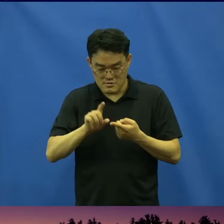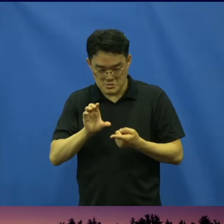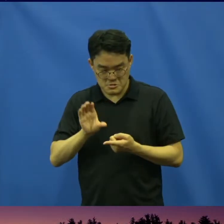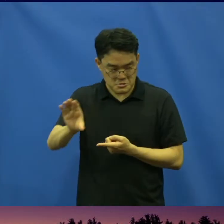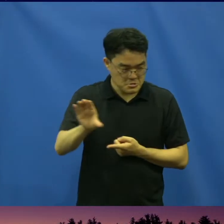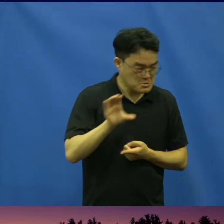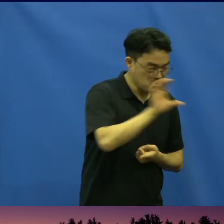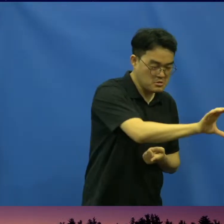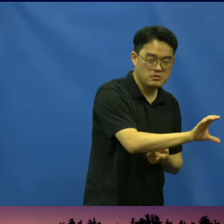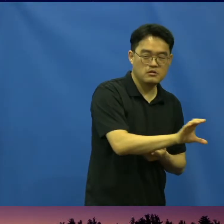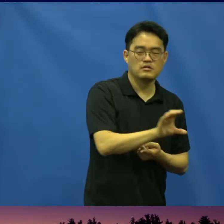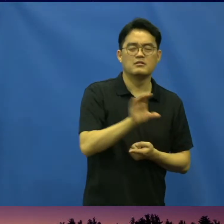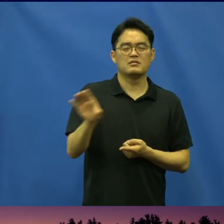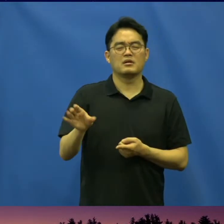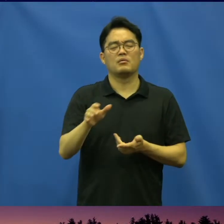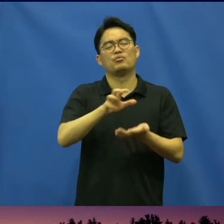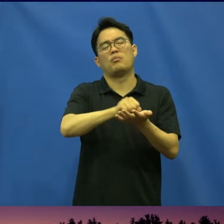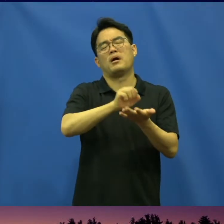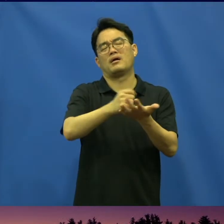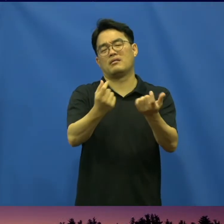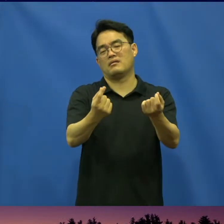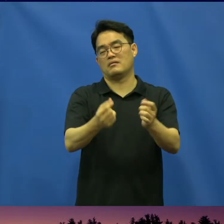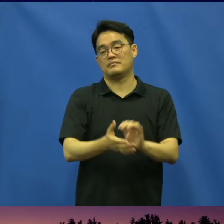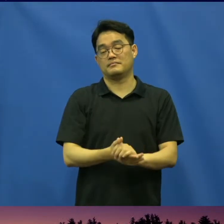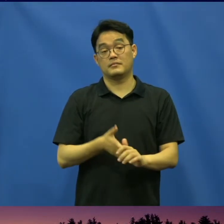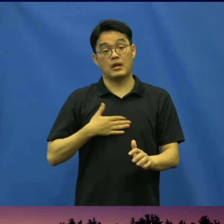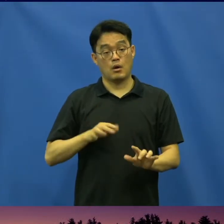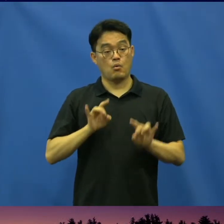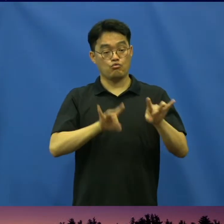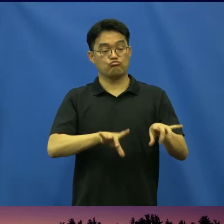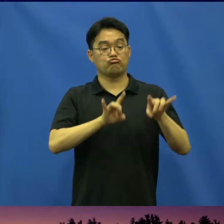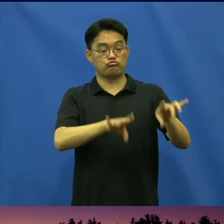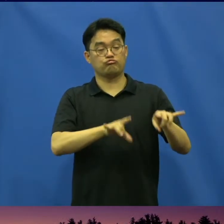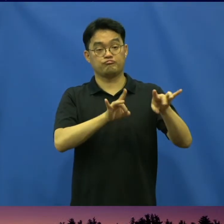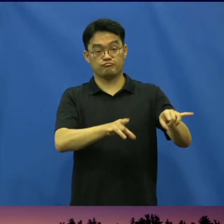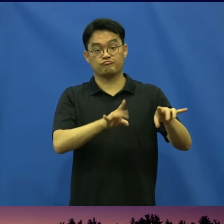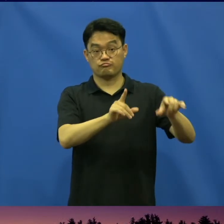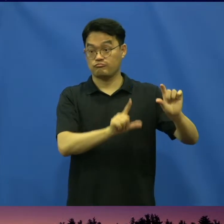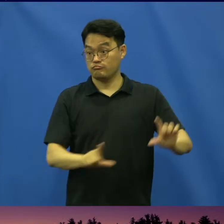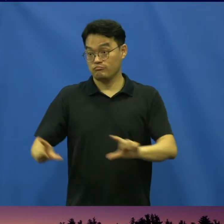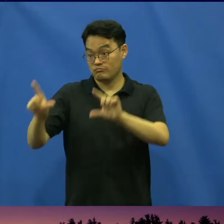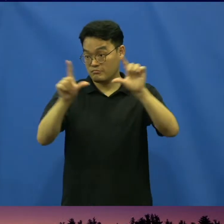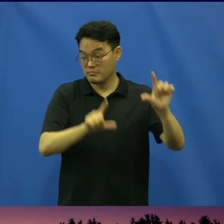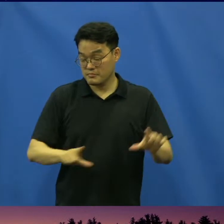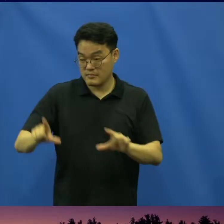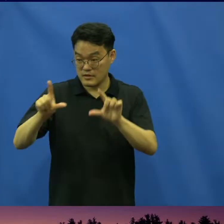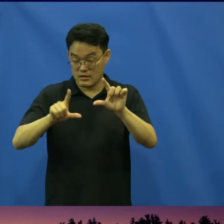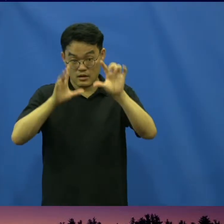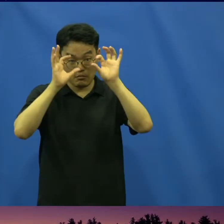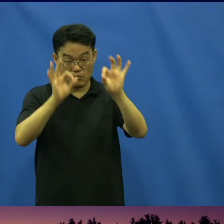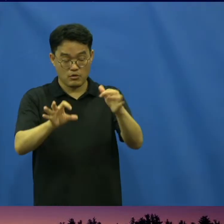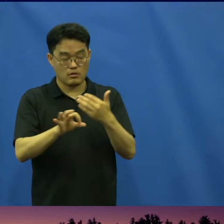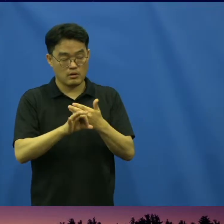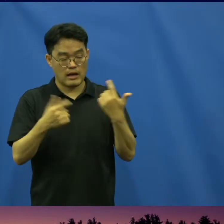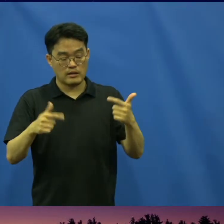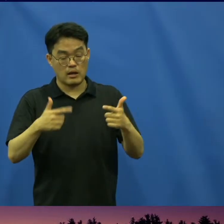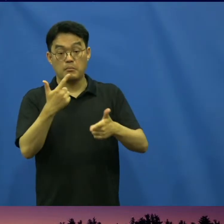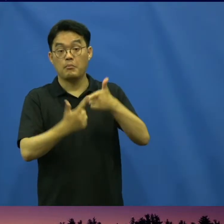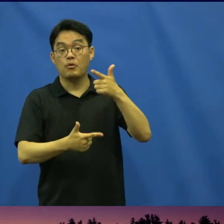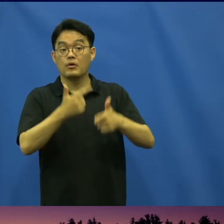뭐죠? 뭐 연금 같은 게 이게 목요일 날 뭐 하여튼 매주 나오는데 목요일 날